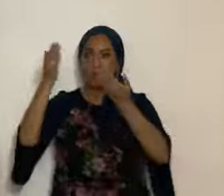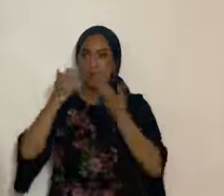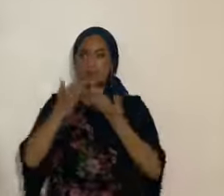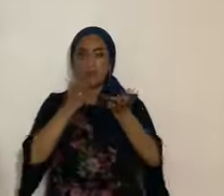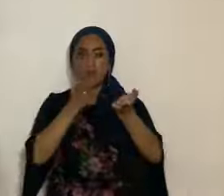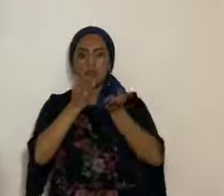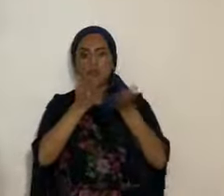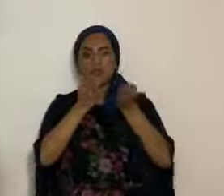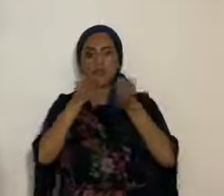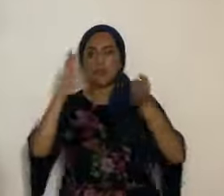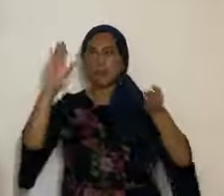la reconciliación.